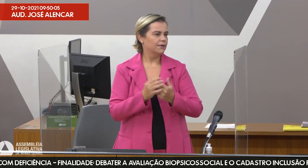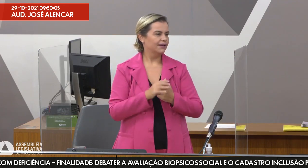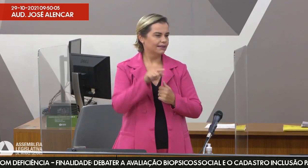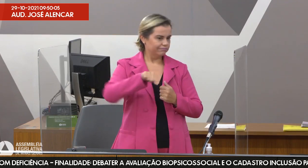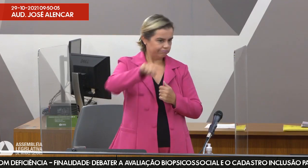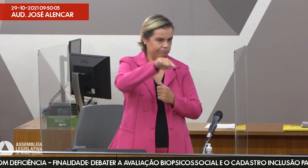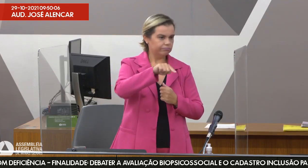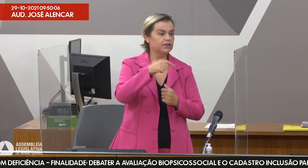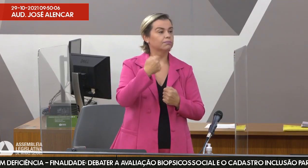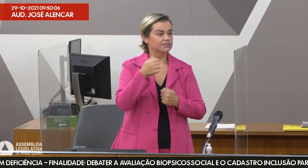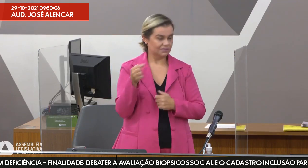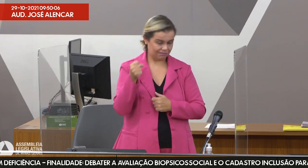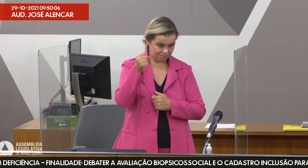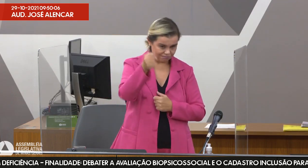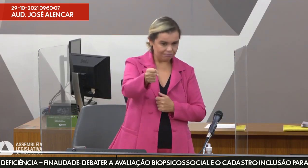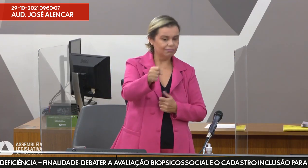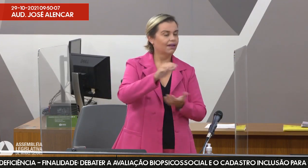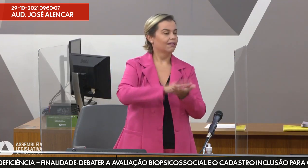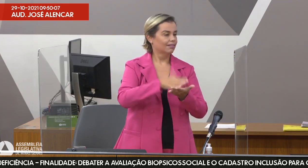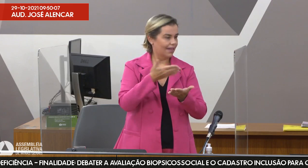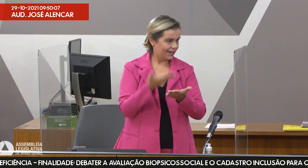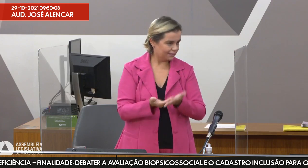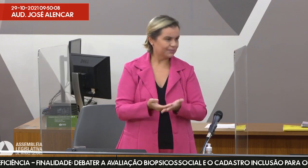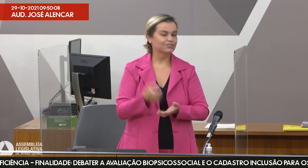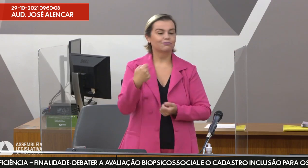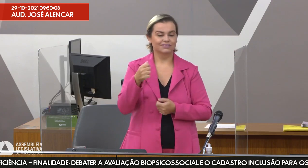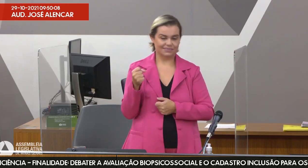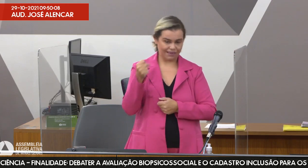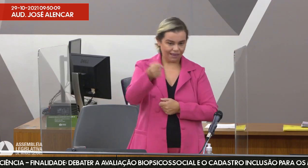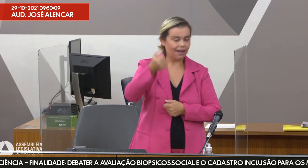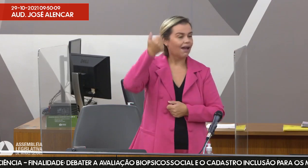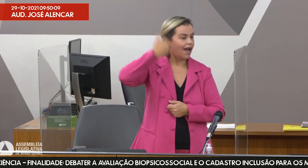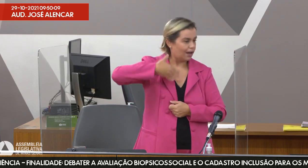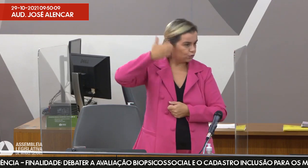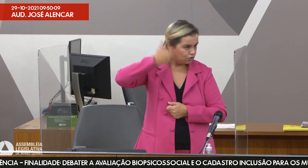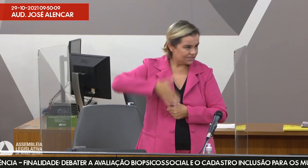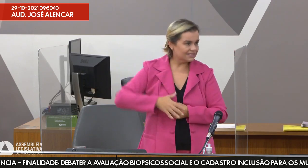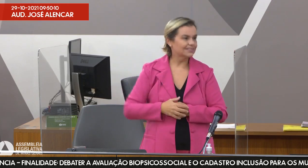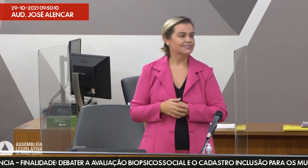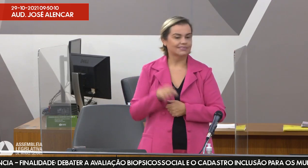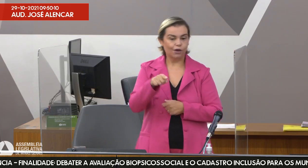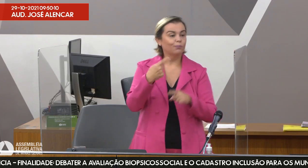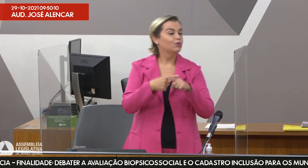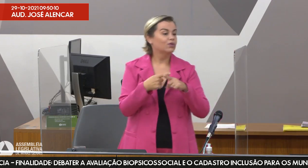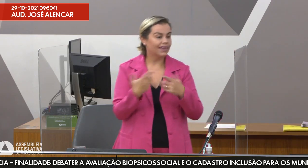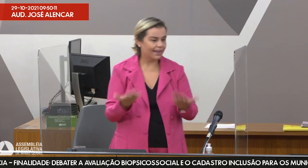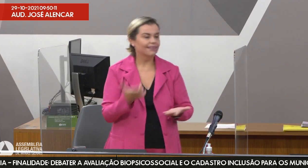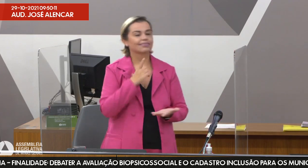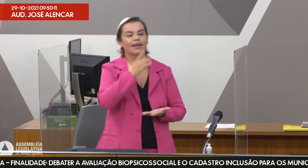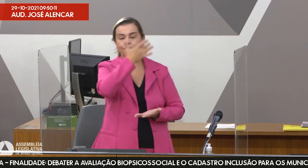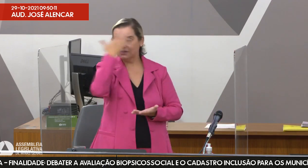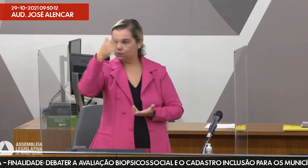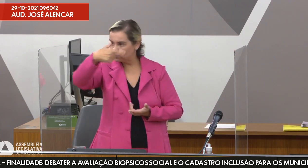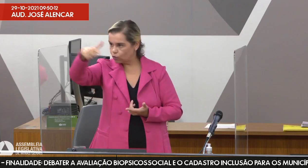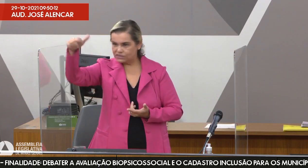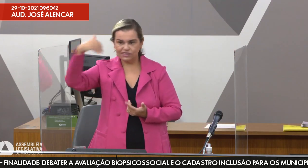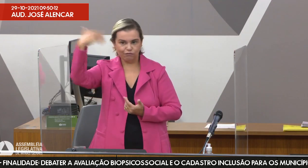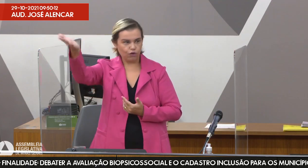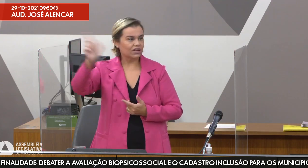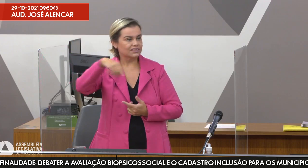Nas assembleias legislativas, nas câmaras municipais, a necessidade de profissionais tradutores e intérpretes